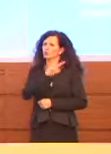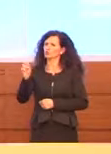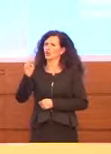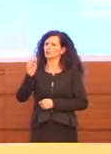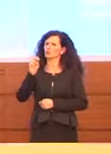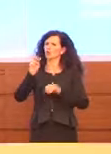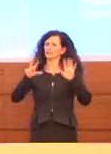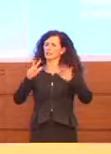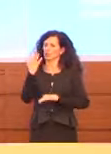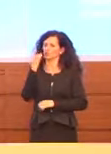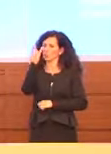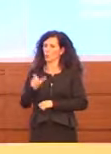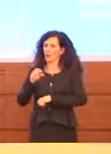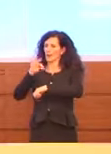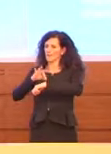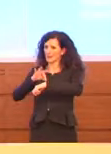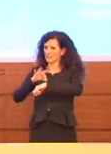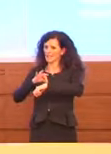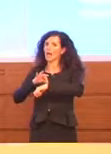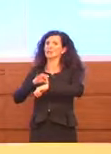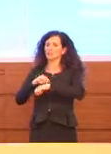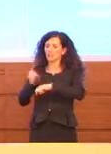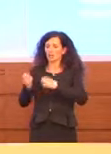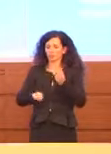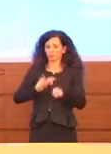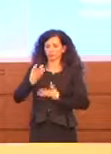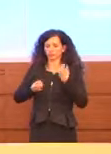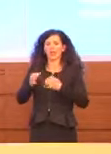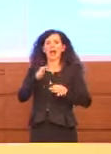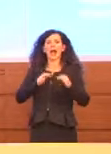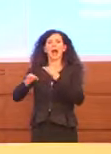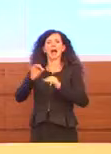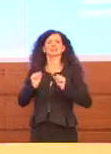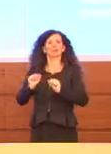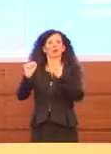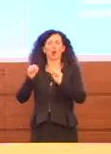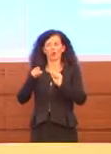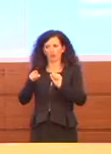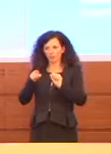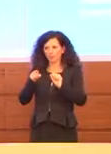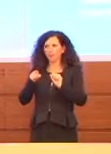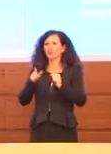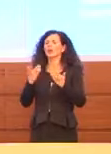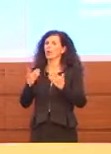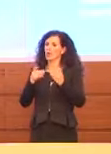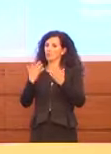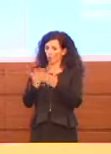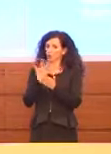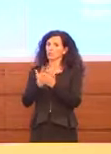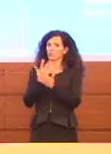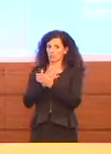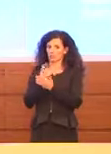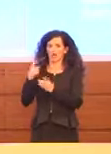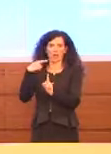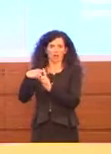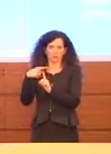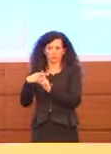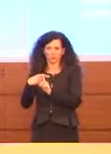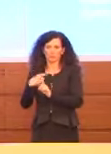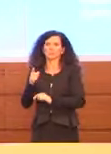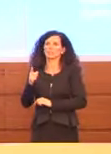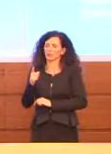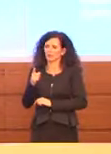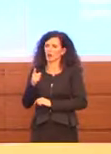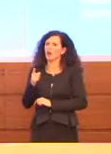totalità sviluppa gli anticorpi questa è una buona notizia in ottica test sierologici ed è anche uno studio che